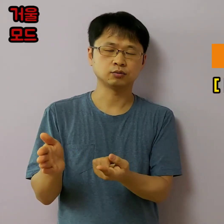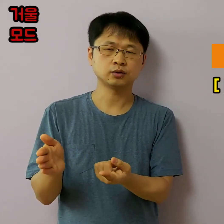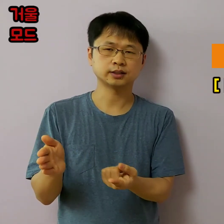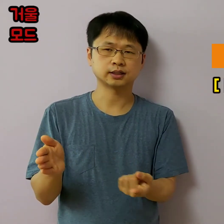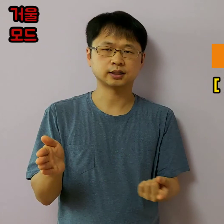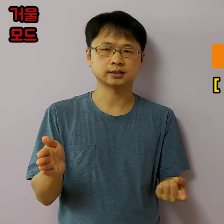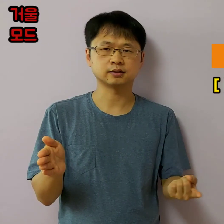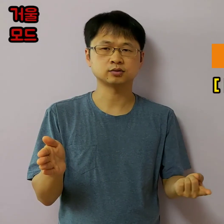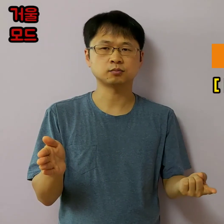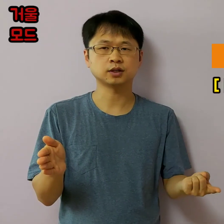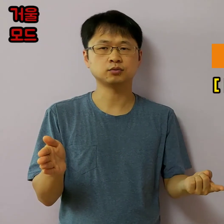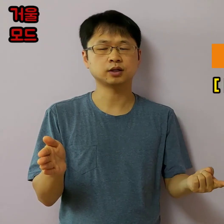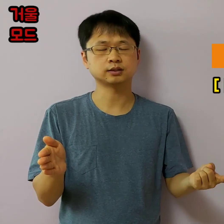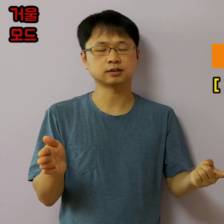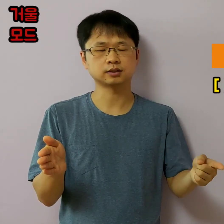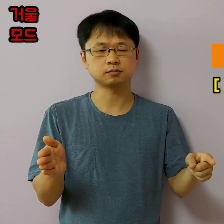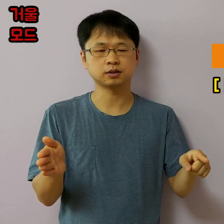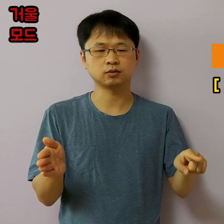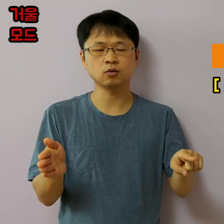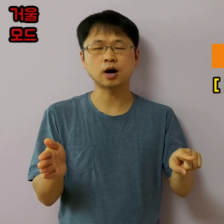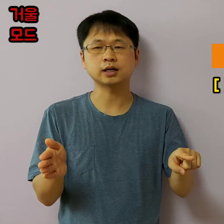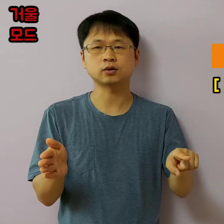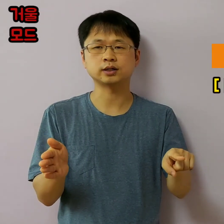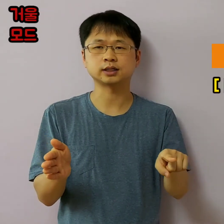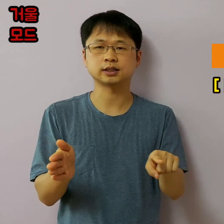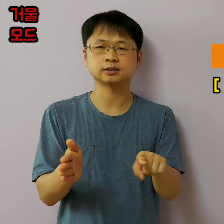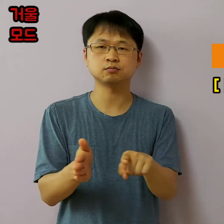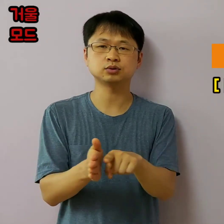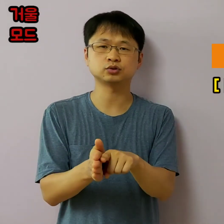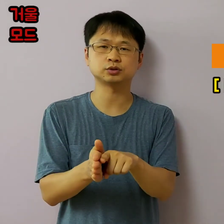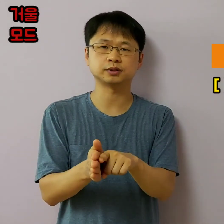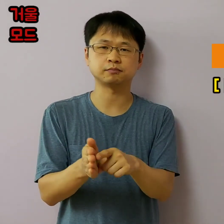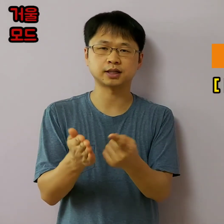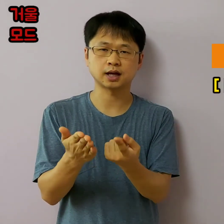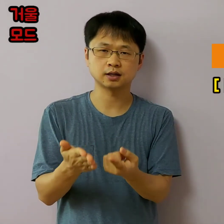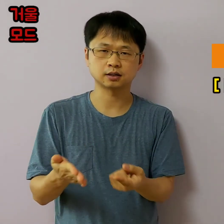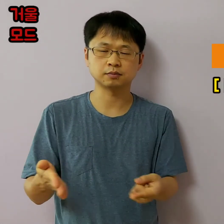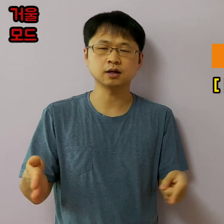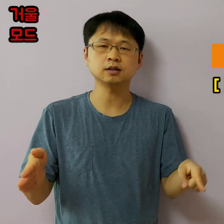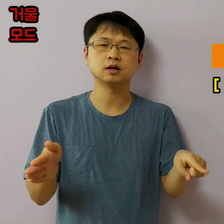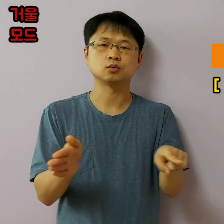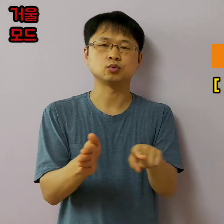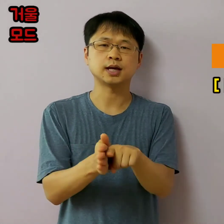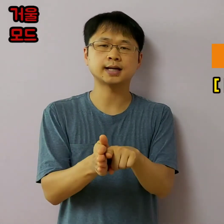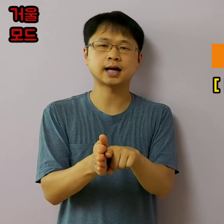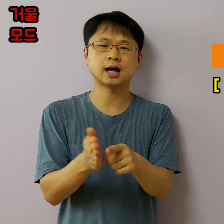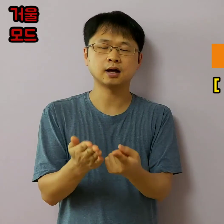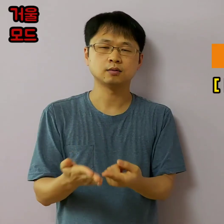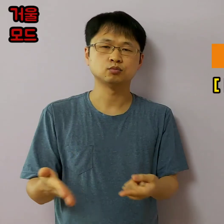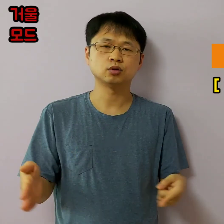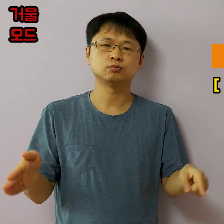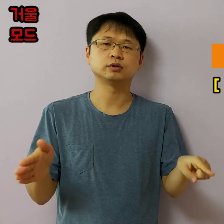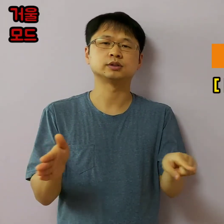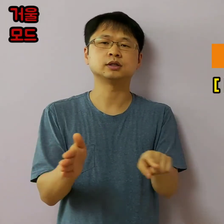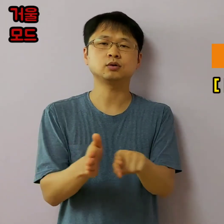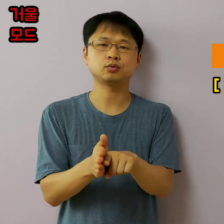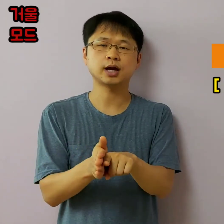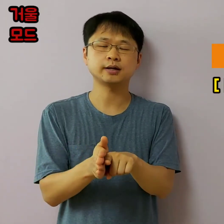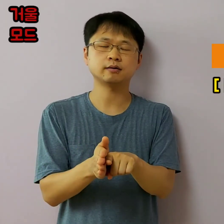위로 한 상태에서 손바닥을 위로 한 상태에서 벌리고 아래로 한 상태에서 붙여주시면 됩니다. 그러면 위하다 무엇을